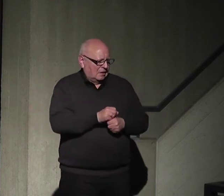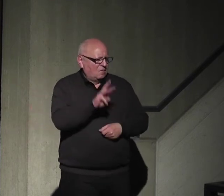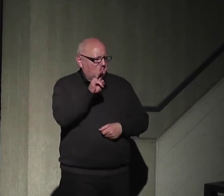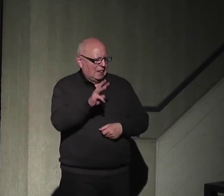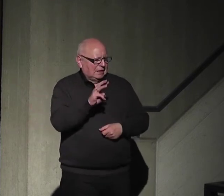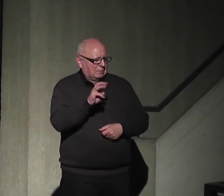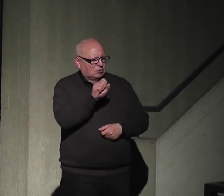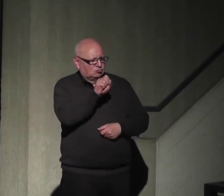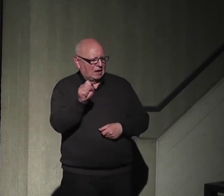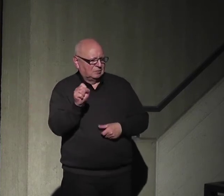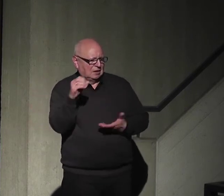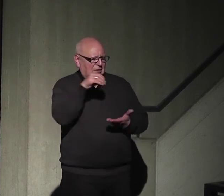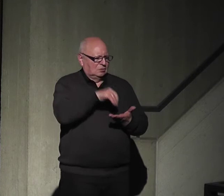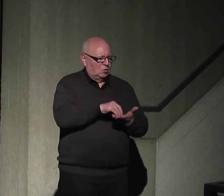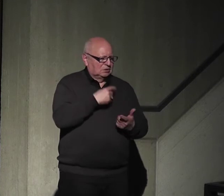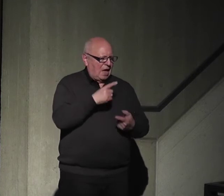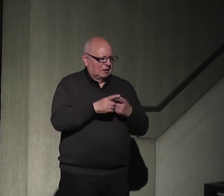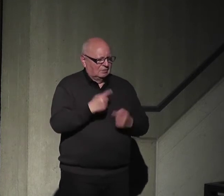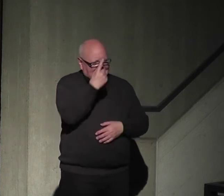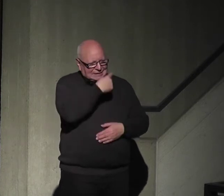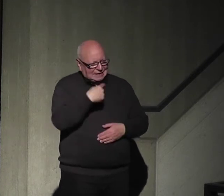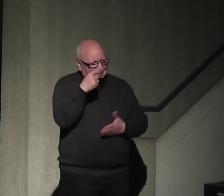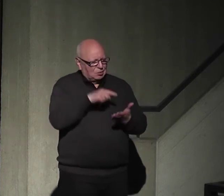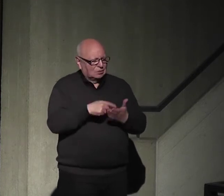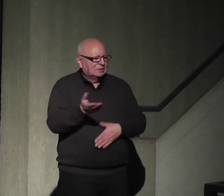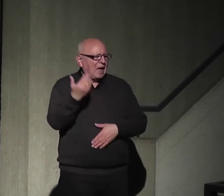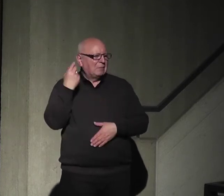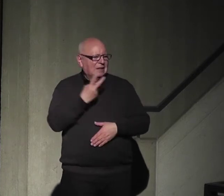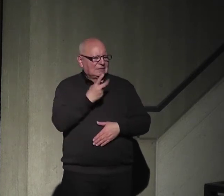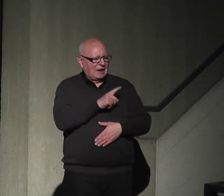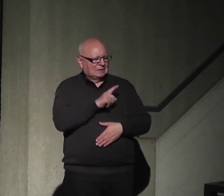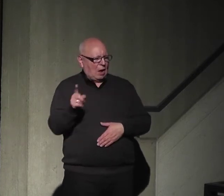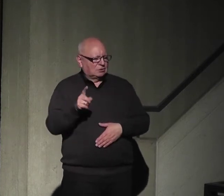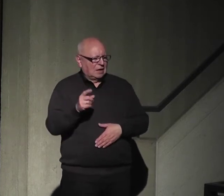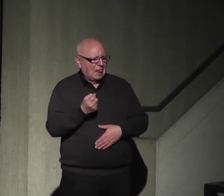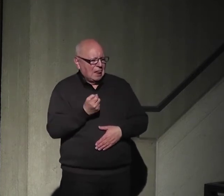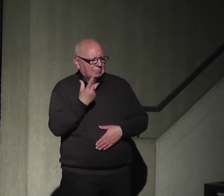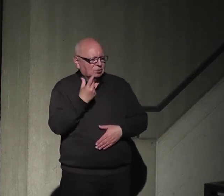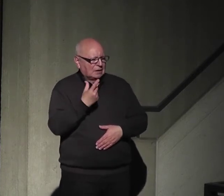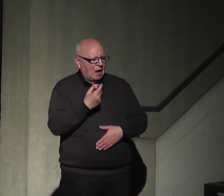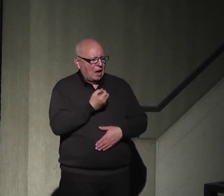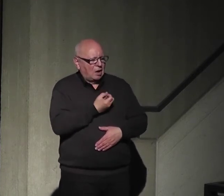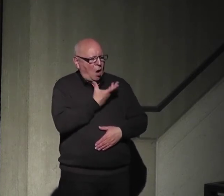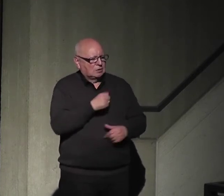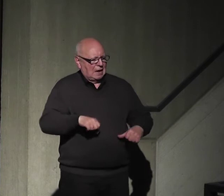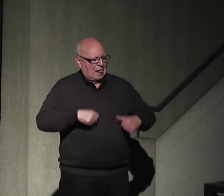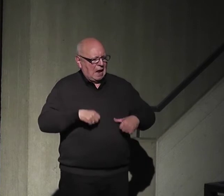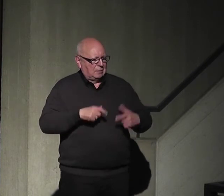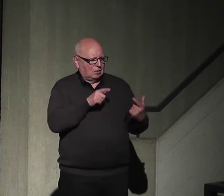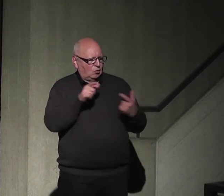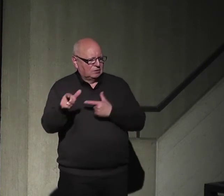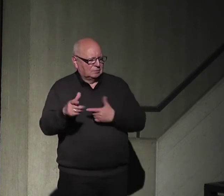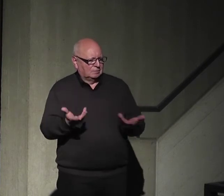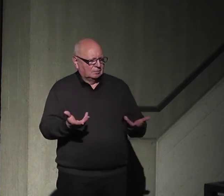nur beipflichten. Unter diesem Gesichtspunkt ist damals im Jahr 2005 auch die Lippstädter Rose ins Leben gerufen worden, um das